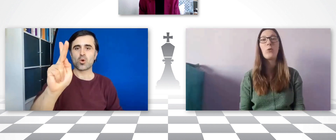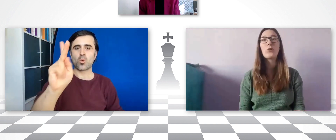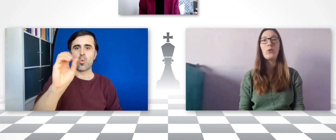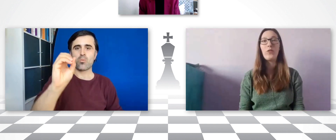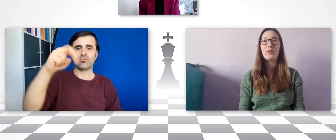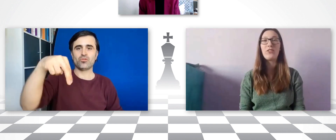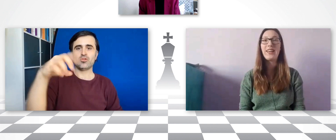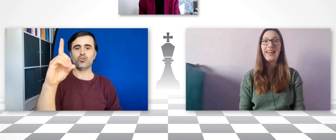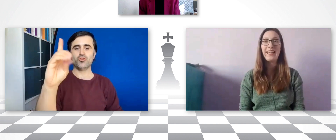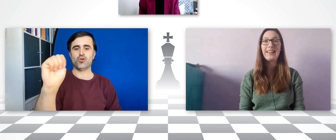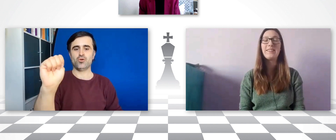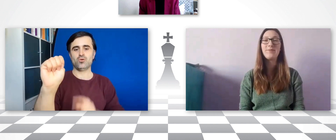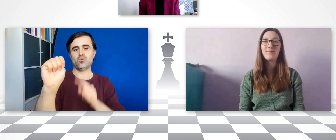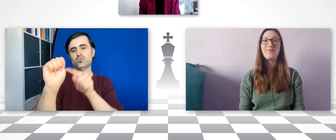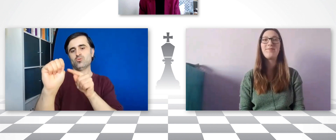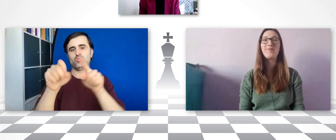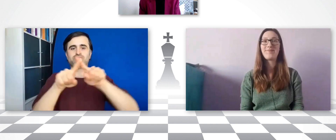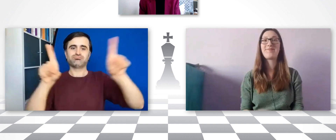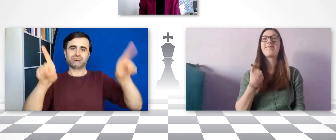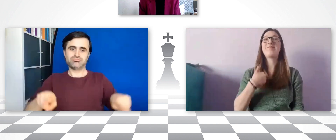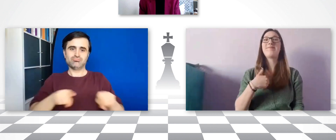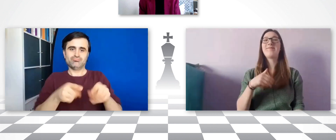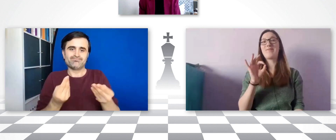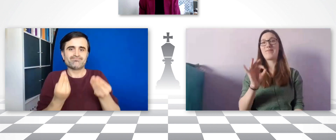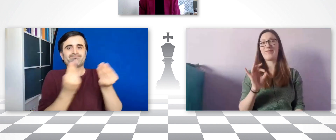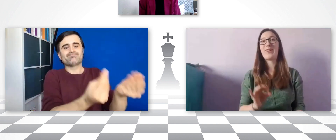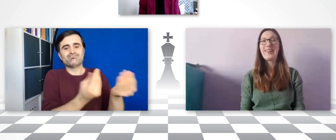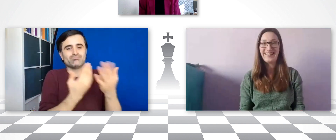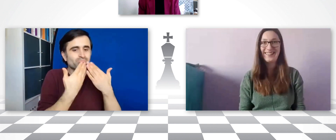Een oorkonde hebben ze gekregen. Ah ja, mooi.